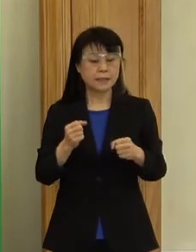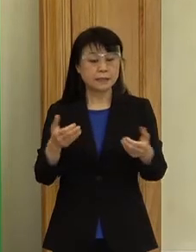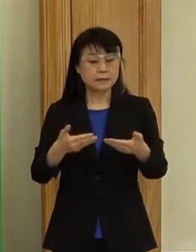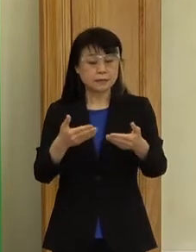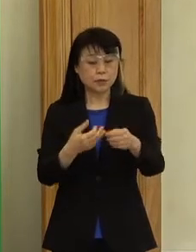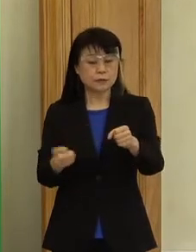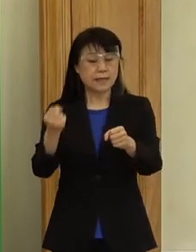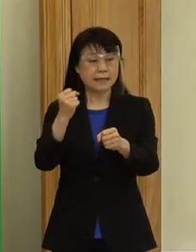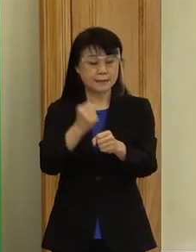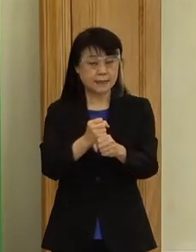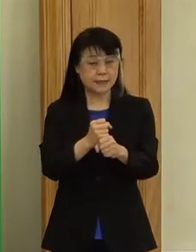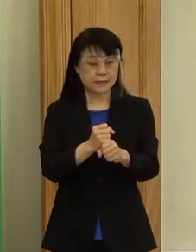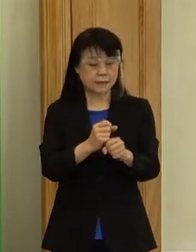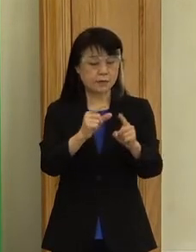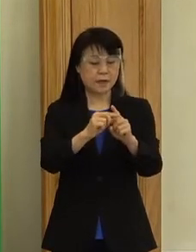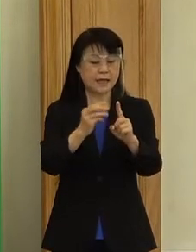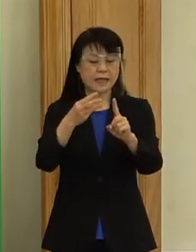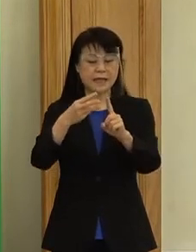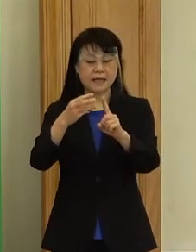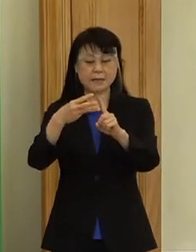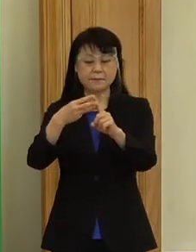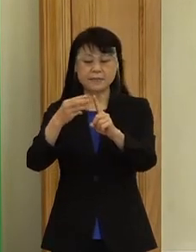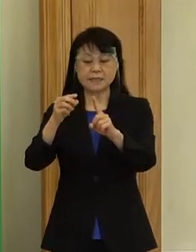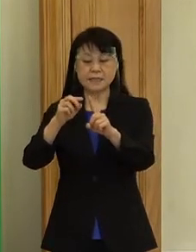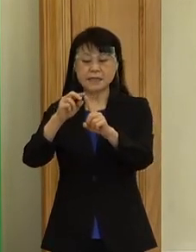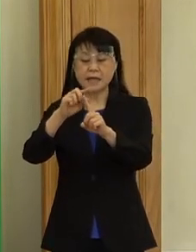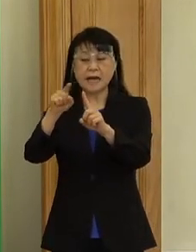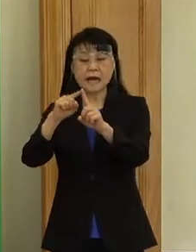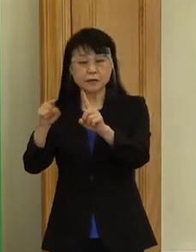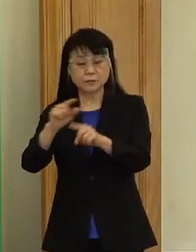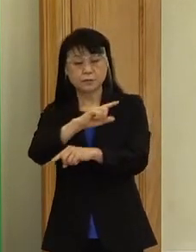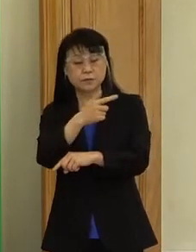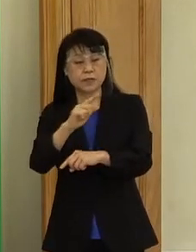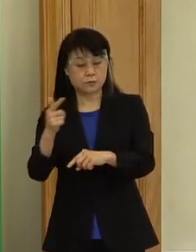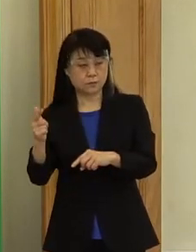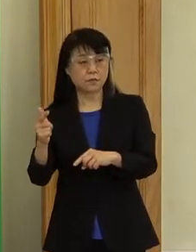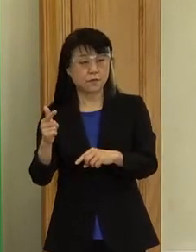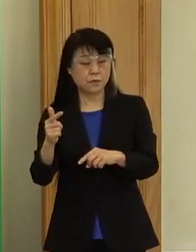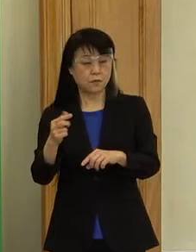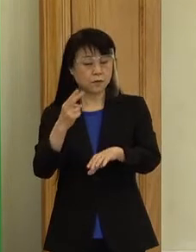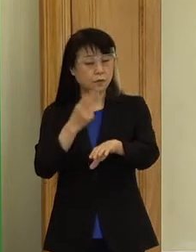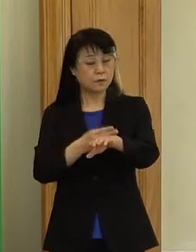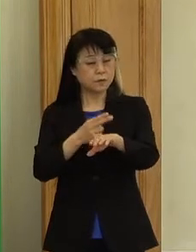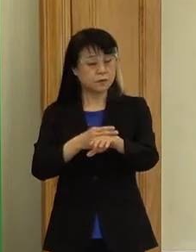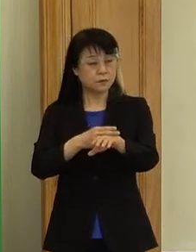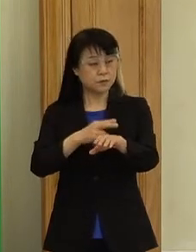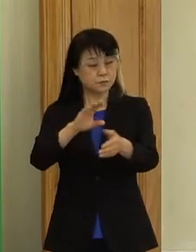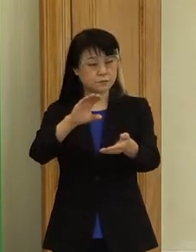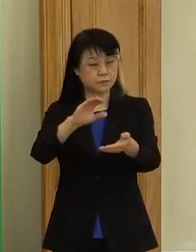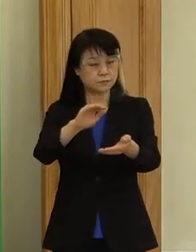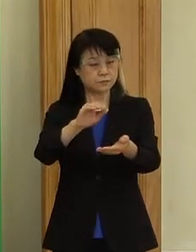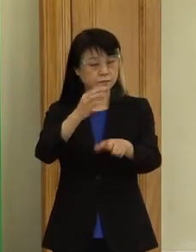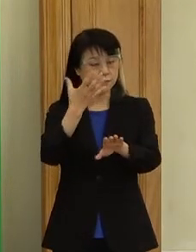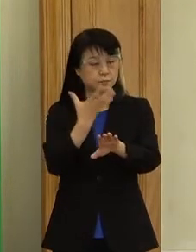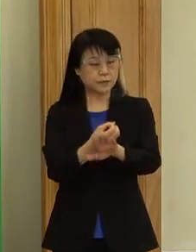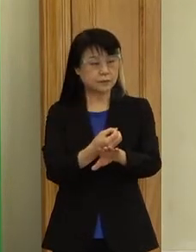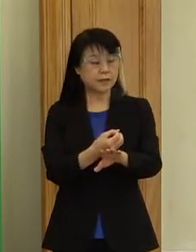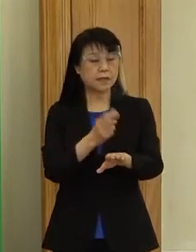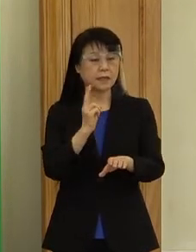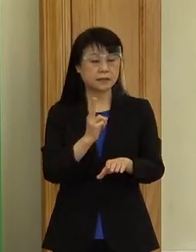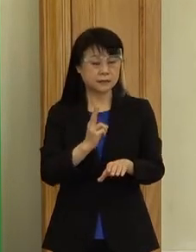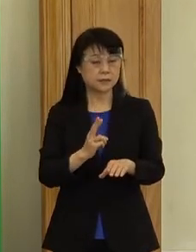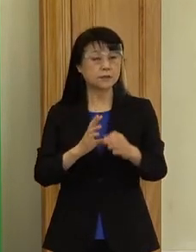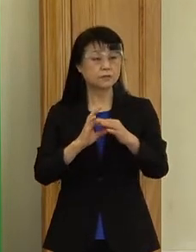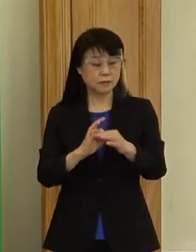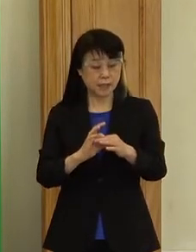る、まあ、私的な整理ということのスキームを選ばれたことなので、具体的にこの県